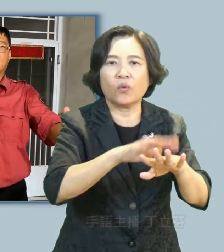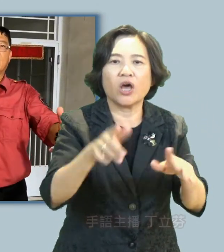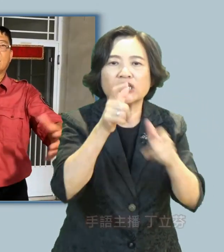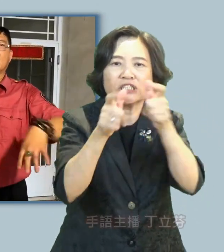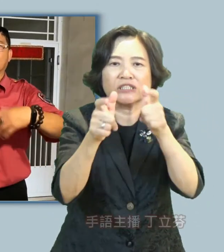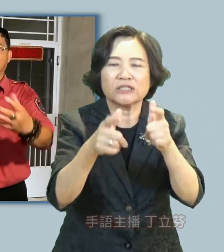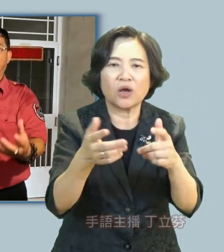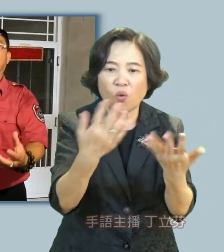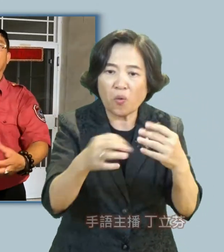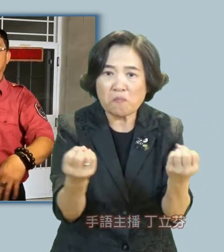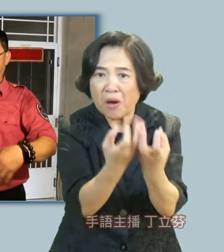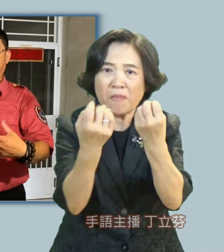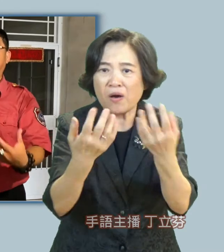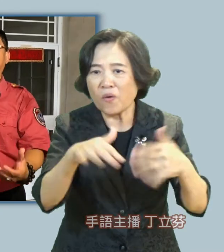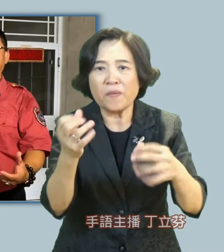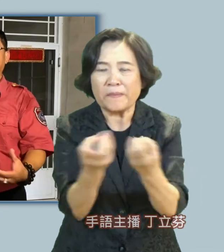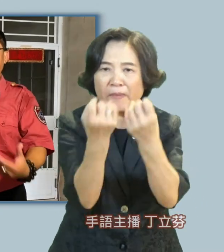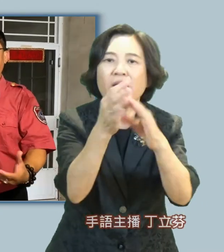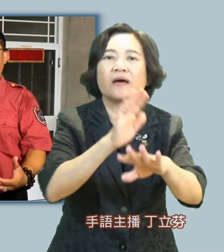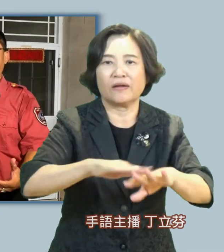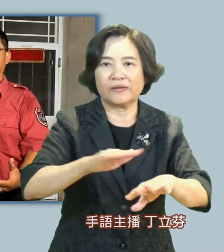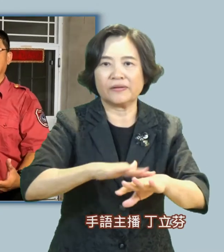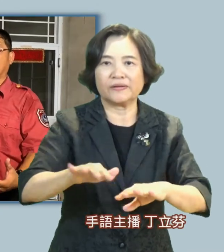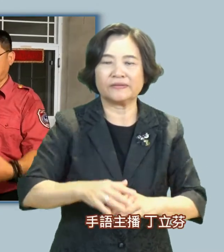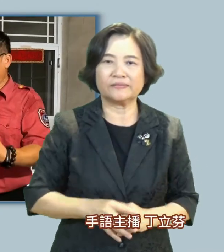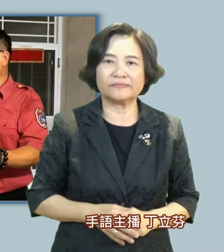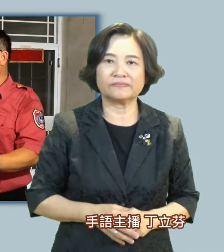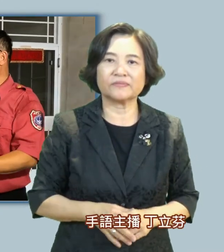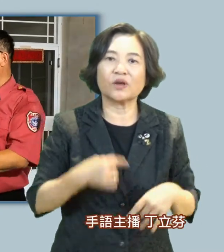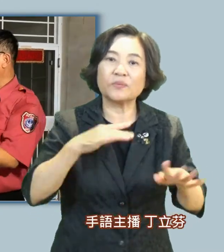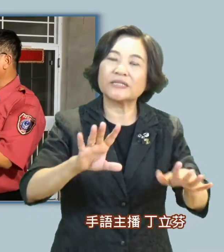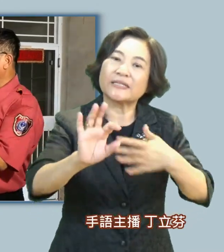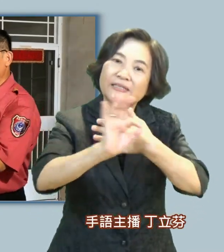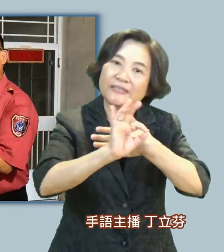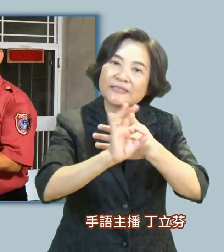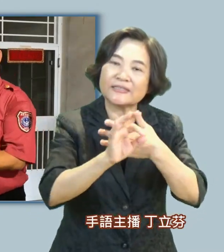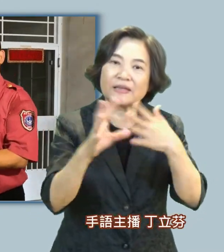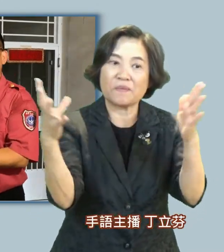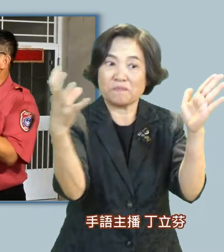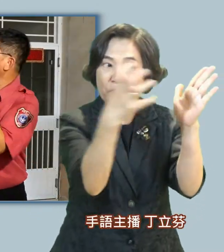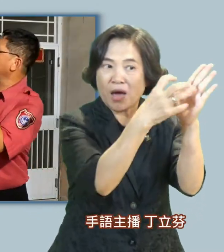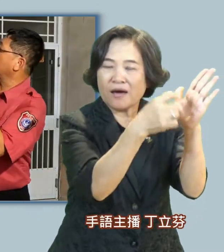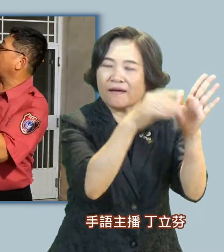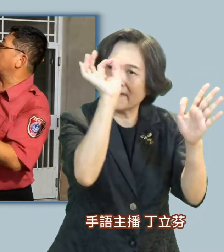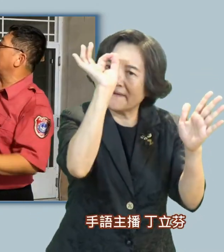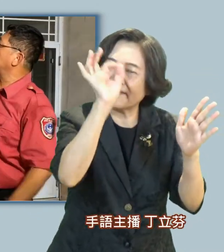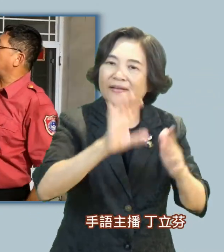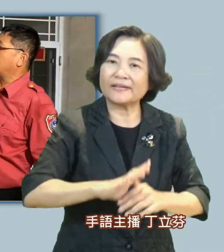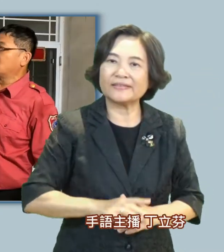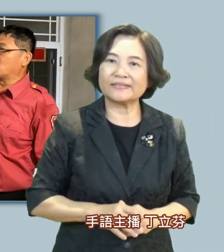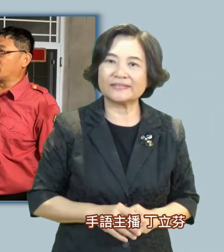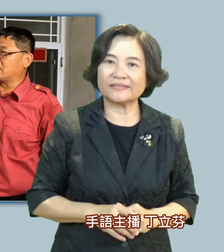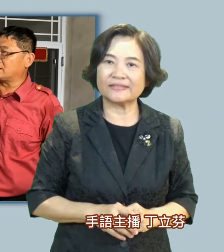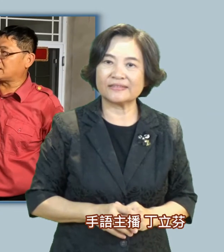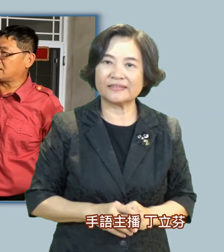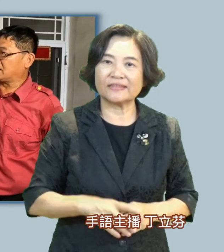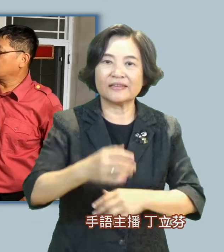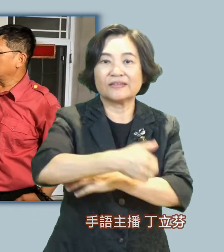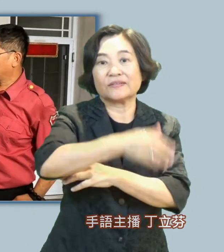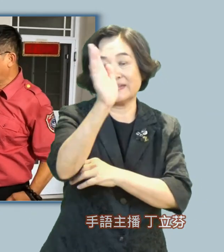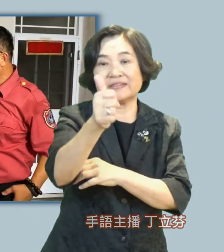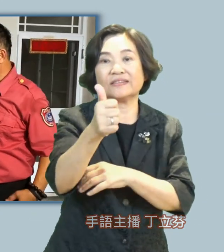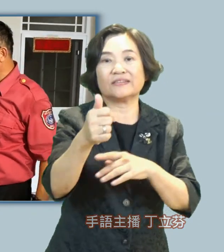放式，它浓度不够，所以它就不会警报，啊，就不会警报。那我们现在实体来安装一下我们的